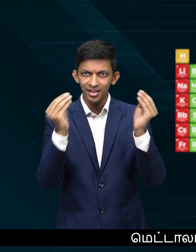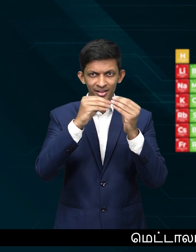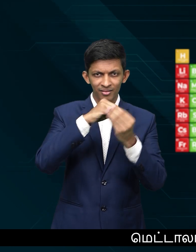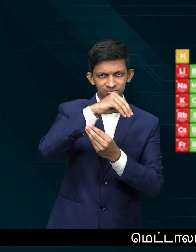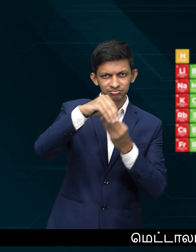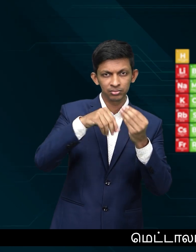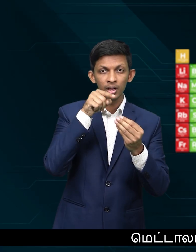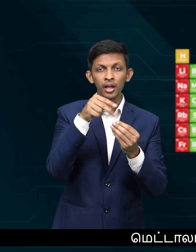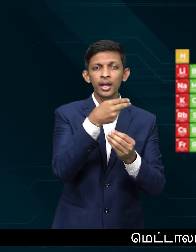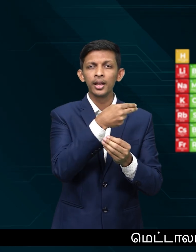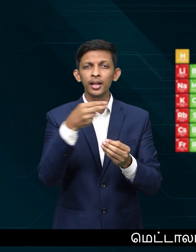எனப்படும்.